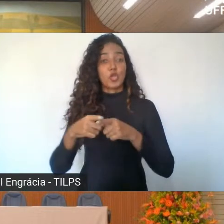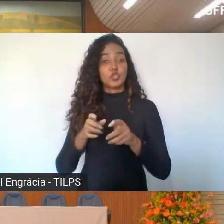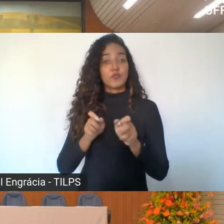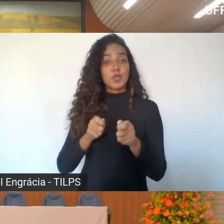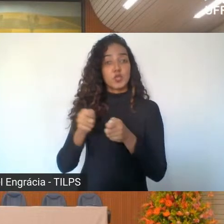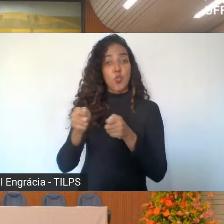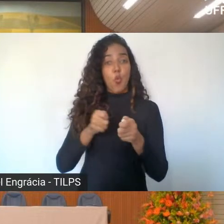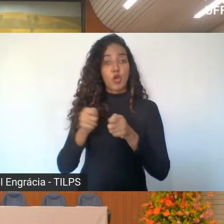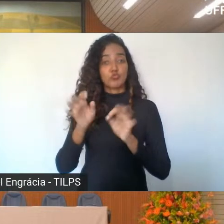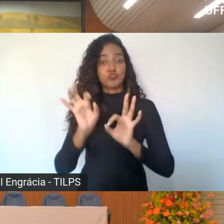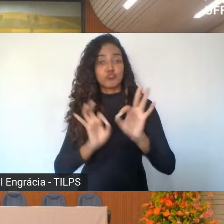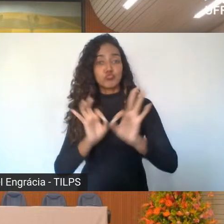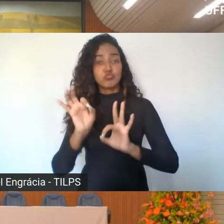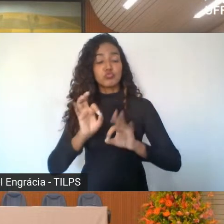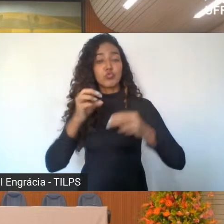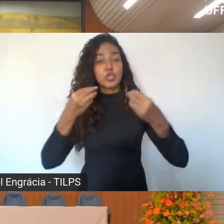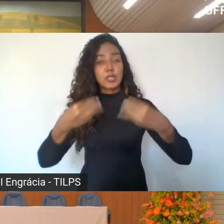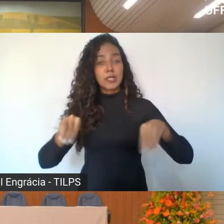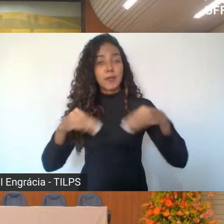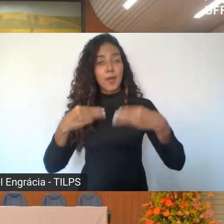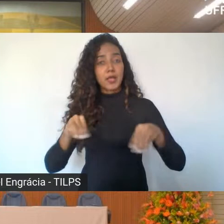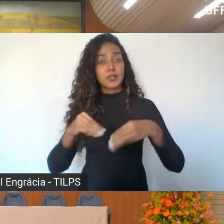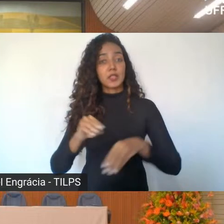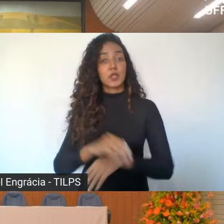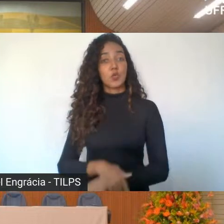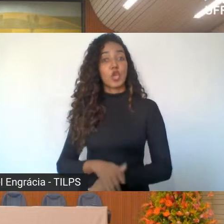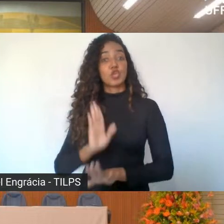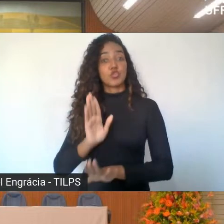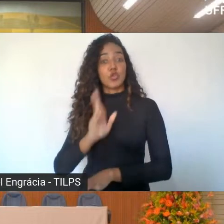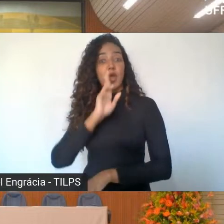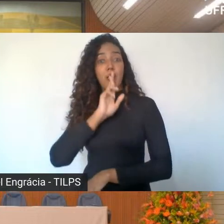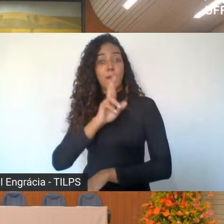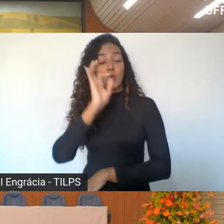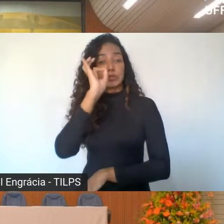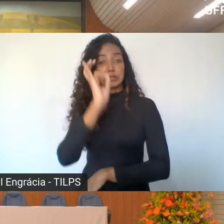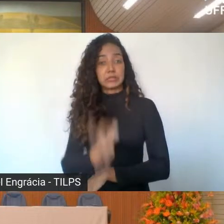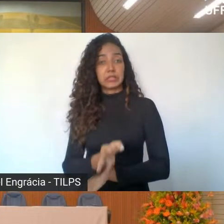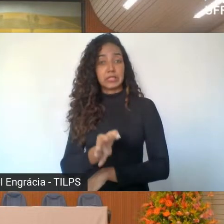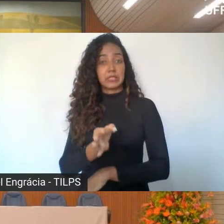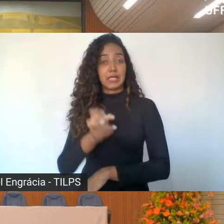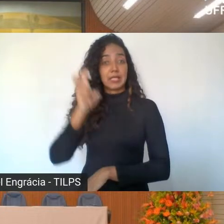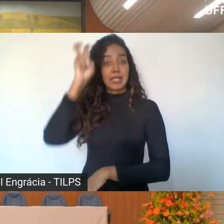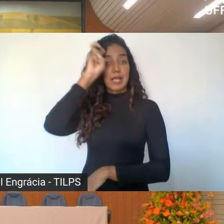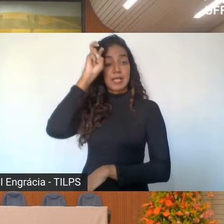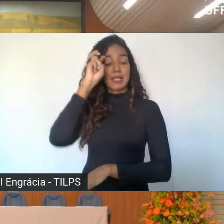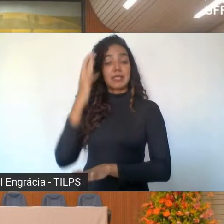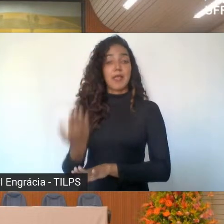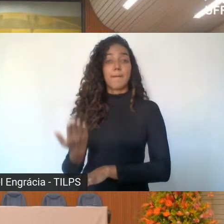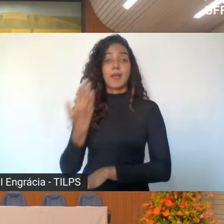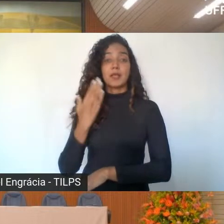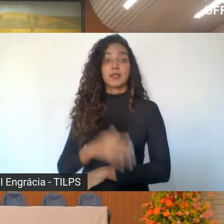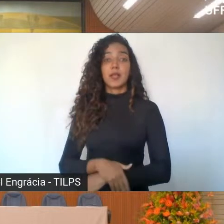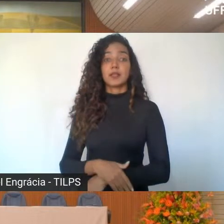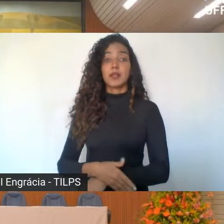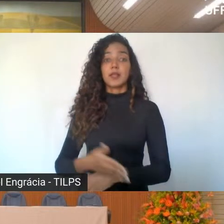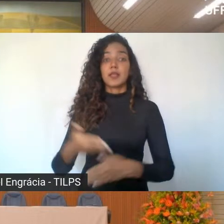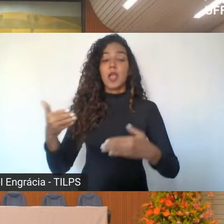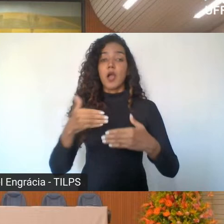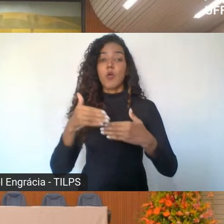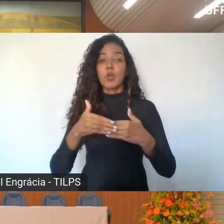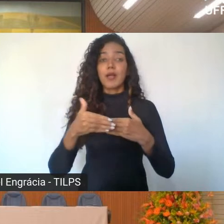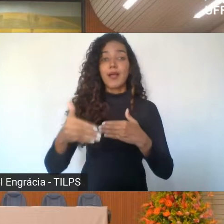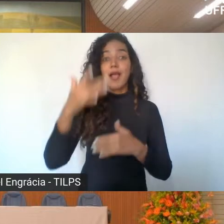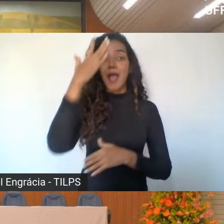fizemos a confirmação, a primeira confirmação na quinta-feira passada e faremos a segunda confirmação agora,